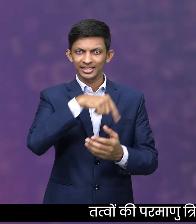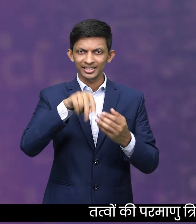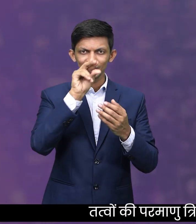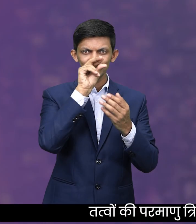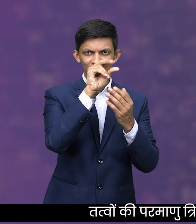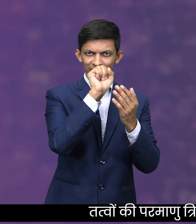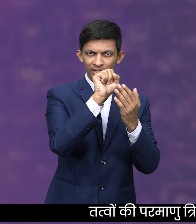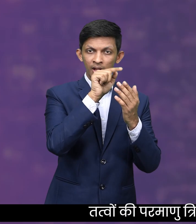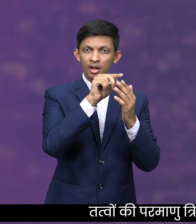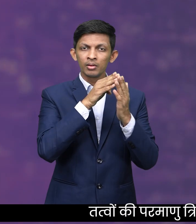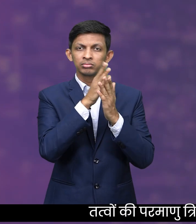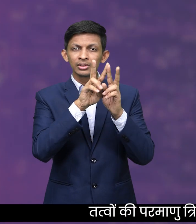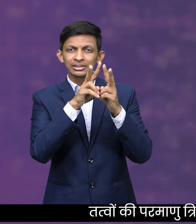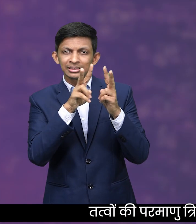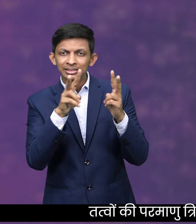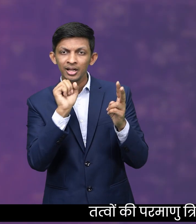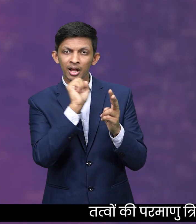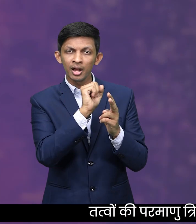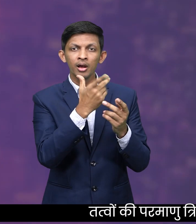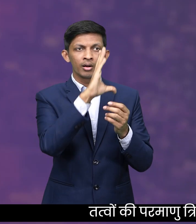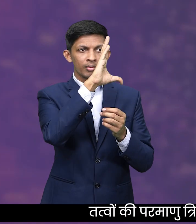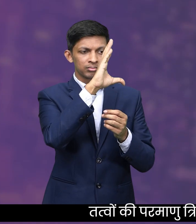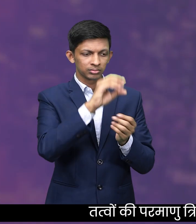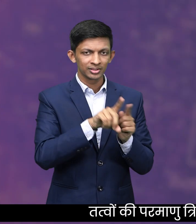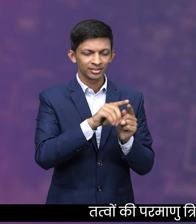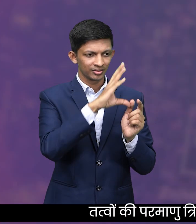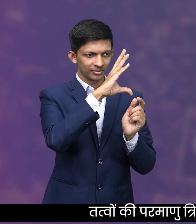तत्वों की परमाणु त्रिज्याएं एक